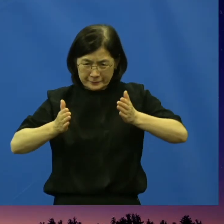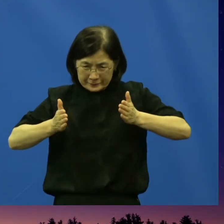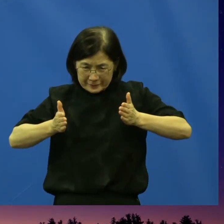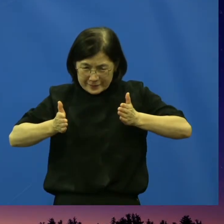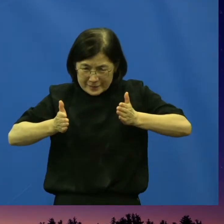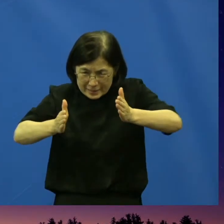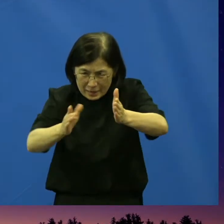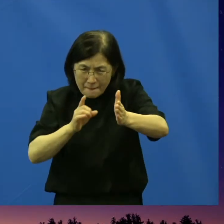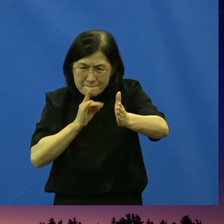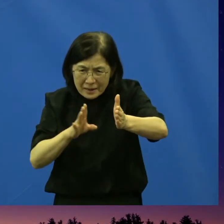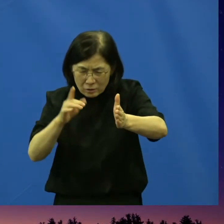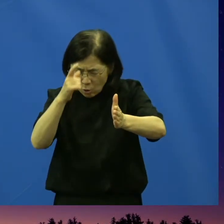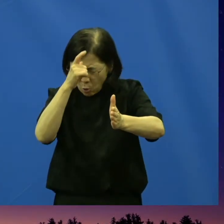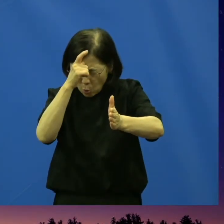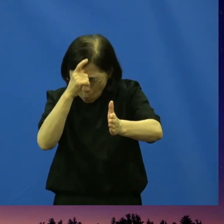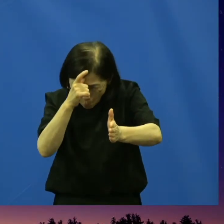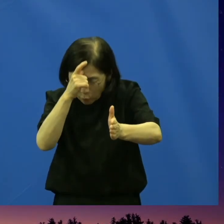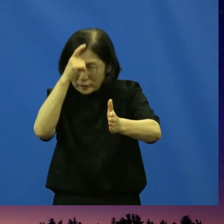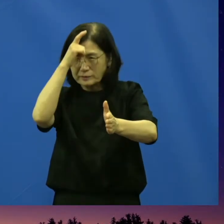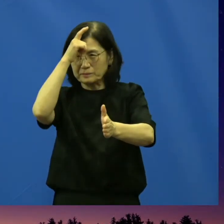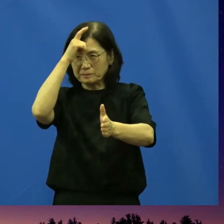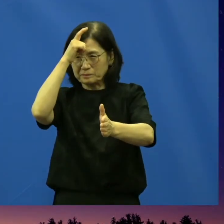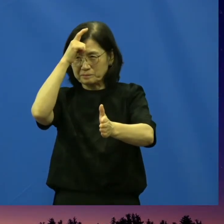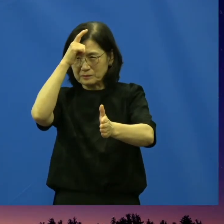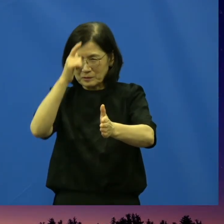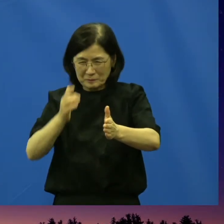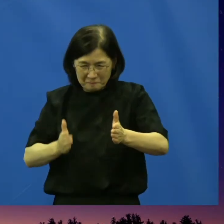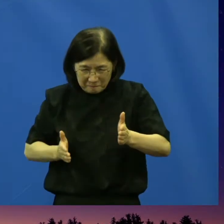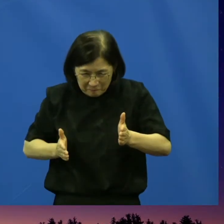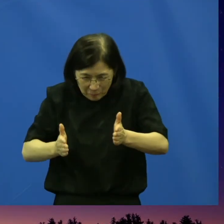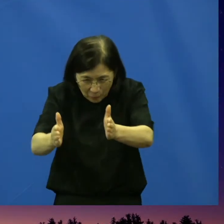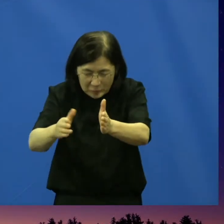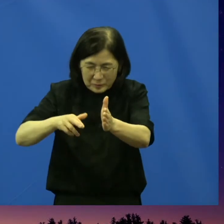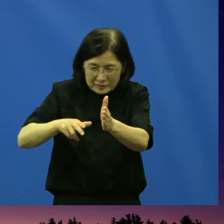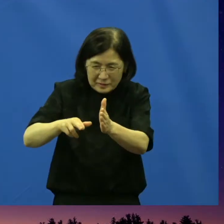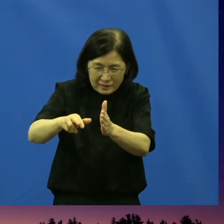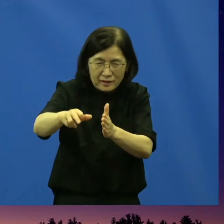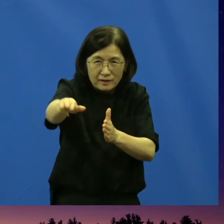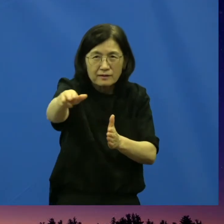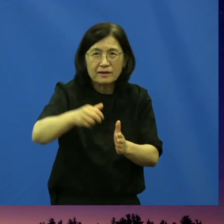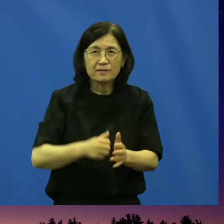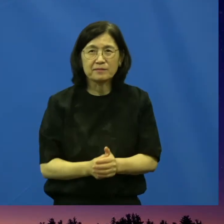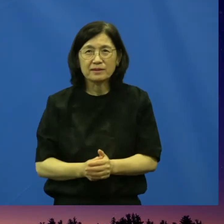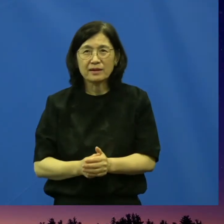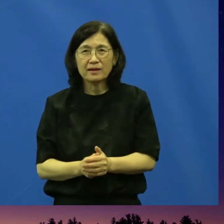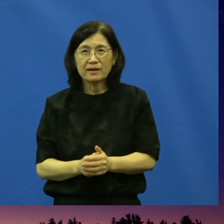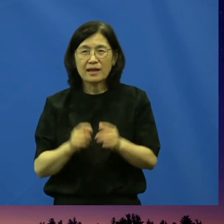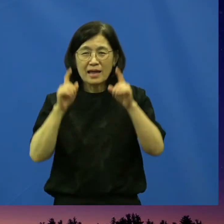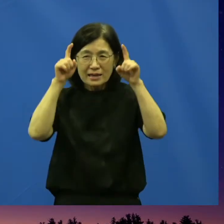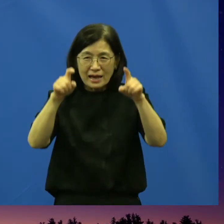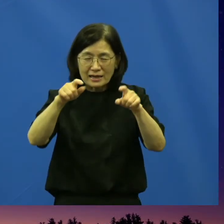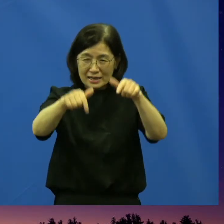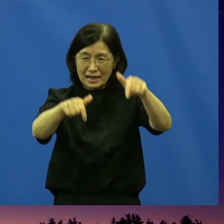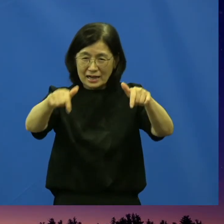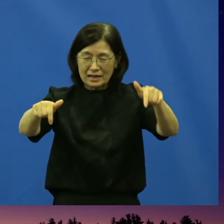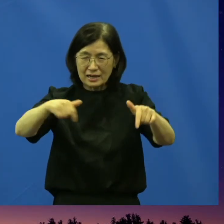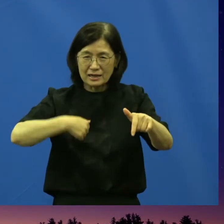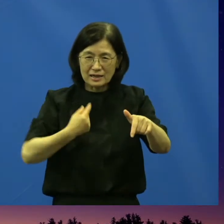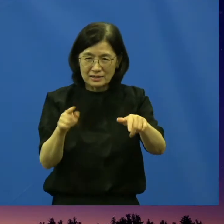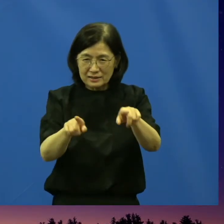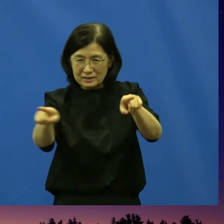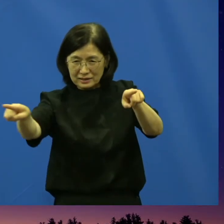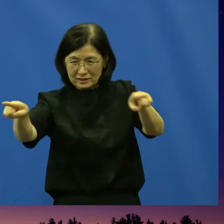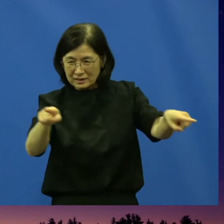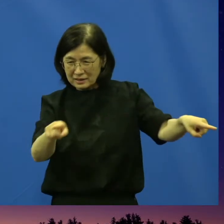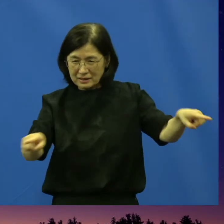고집이세. 자기가 가고 싶은 길을 고집하는 거예요. 이것을 이사야 53장에 하는 건 각기 제 길로 가끈을 이루는 거죠.